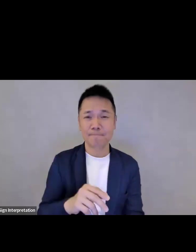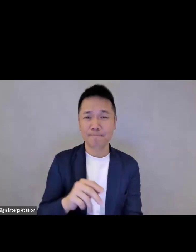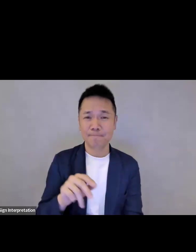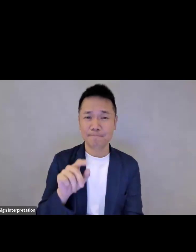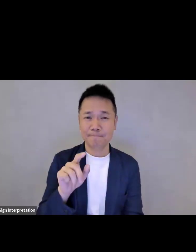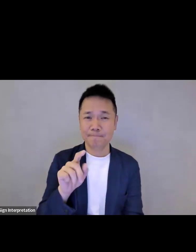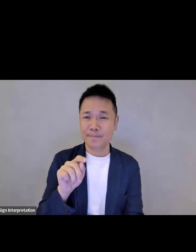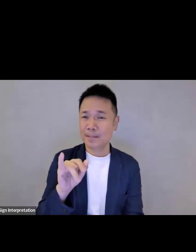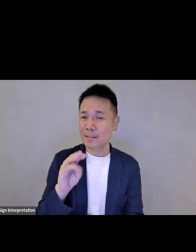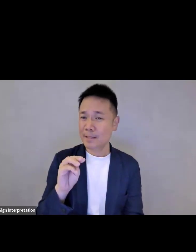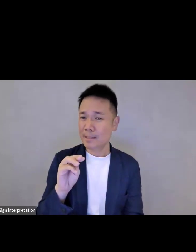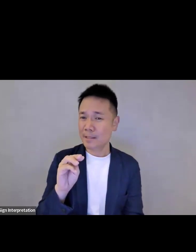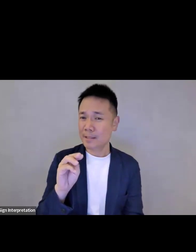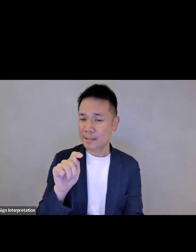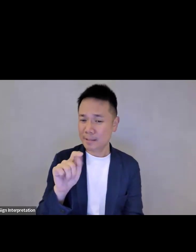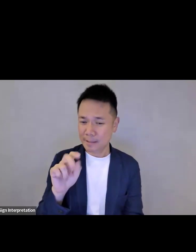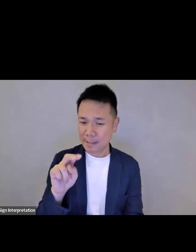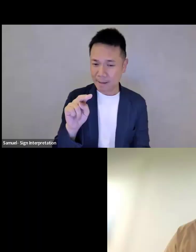听到。